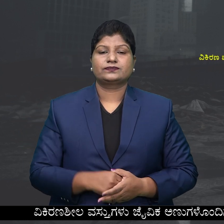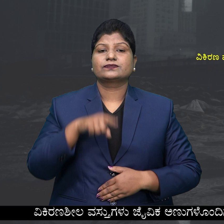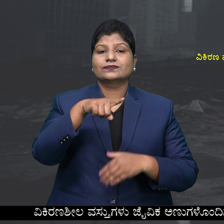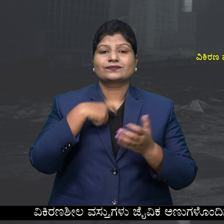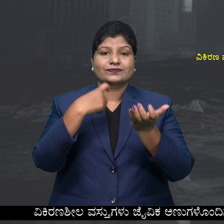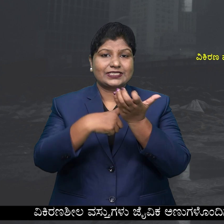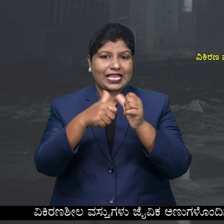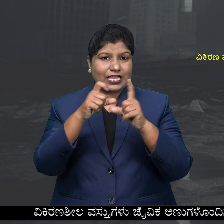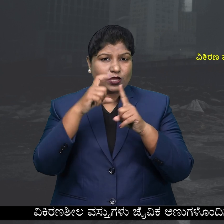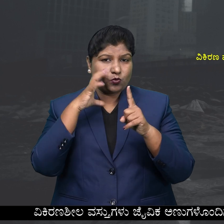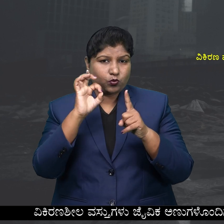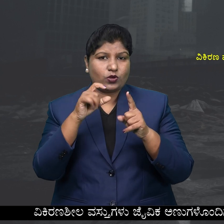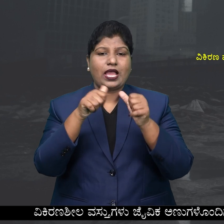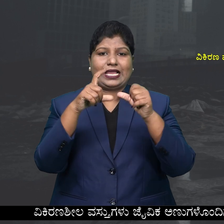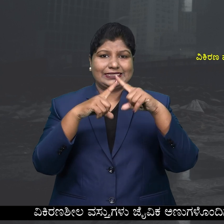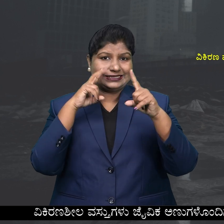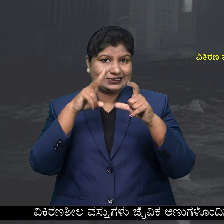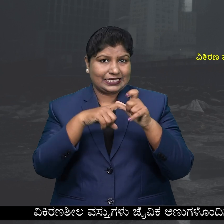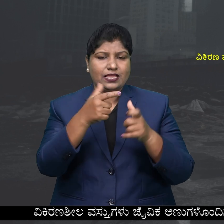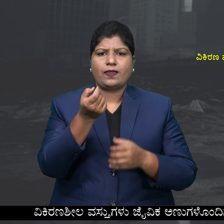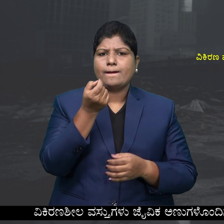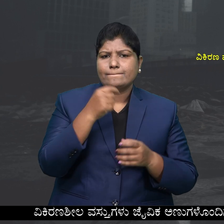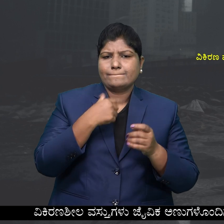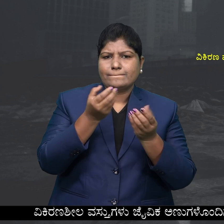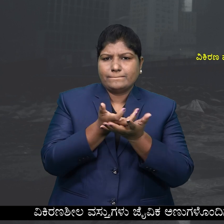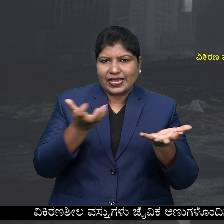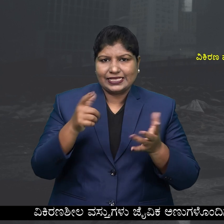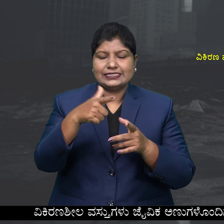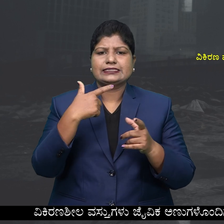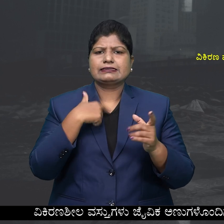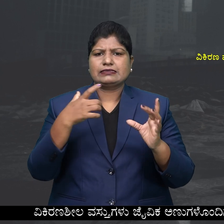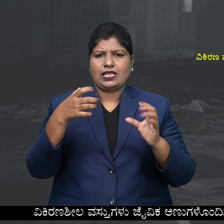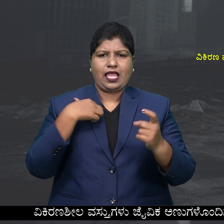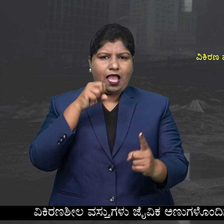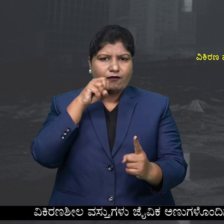ವಿಕಿರಣಶೀಲ ವಸ್ತುಗಳು ಜೈವಿಕ ಅಣುಗಳೊಂದಿಗೆ ಪ್ರತಿಕ್ರಿಯಿಸುತ್ತವೆ ಮತ್ತು ಡಿಎನ್ಎ ಹಾನಿಗೊಳಗಾಗುತ್ತೆ.